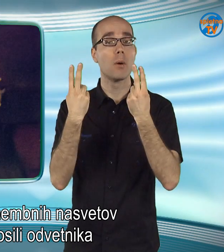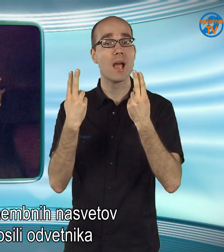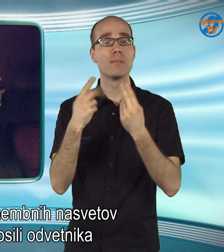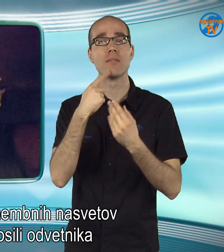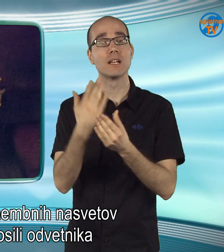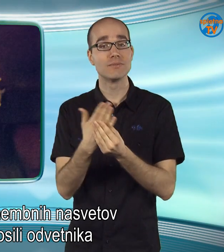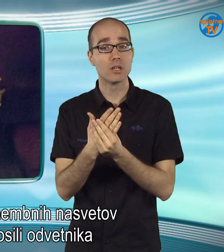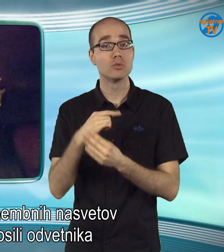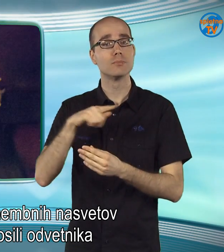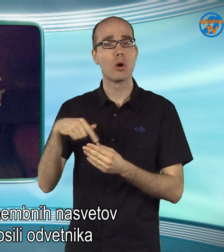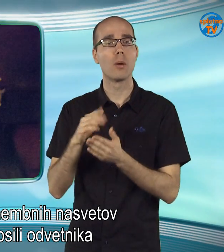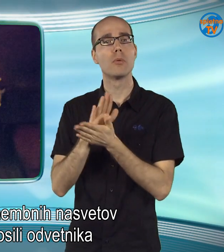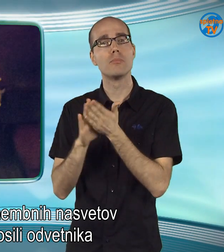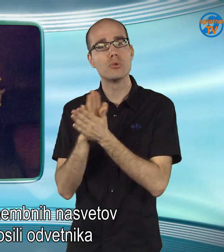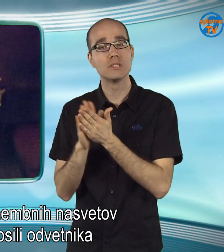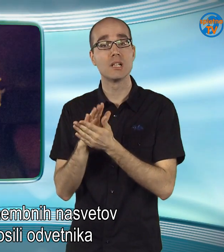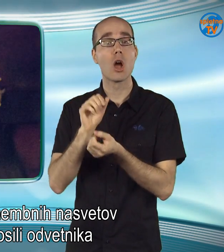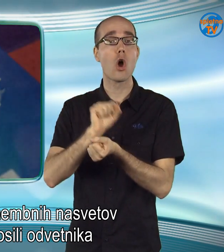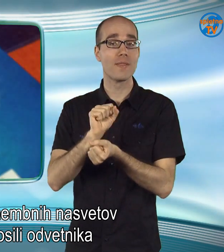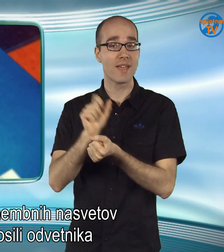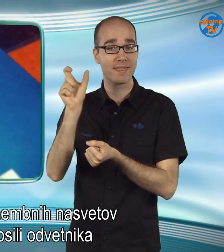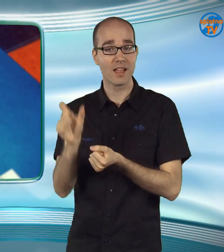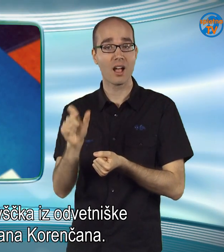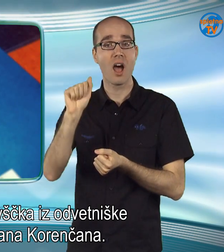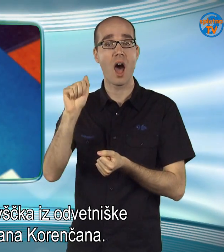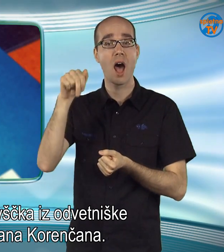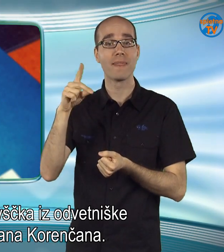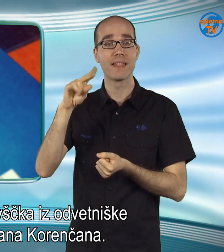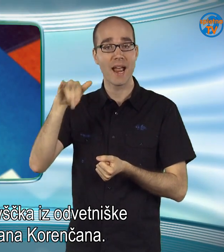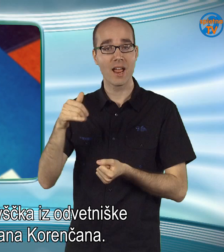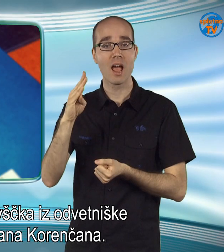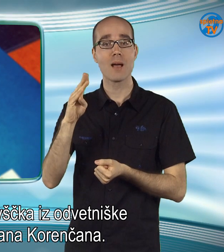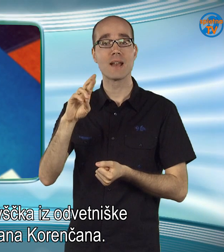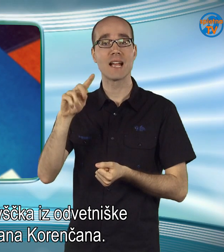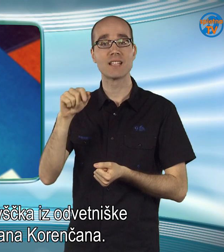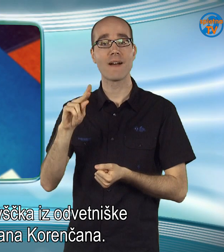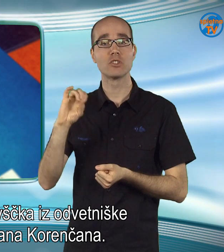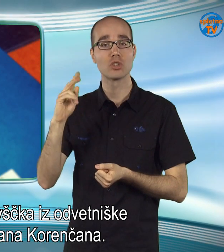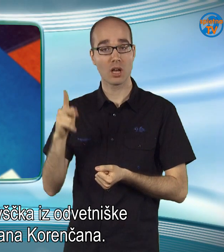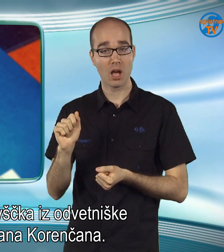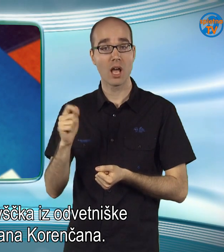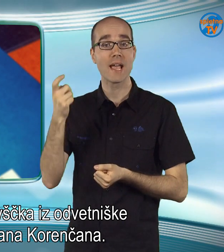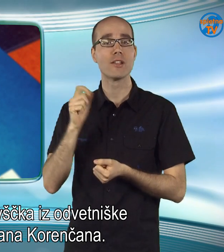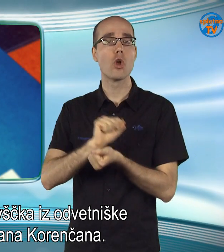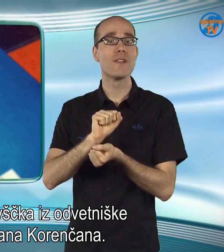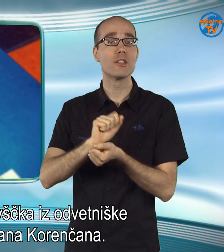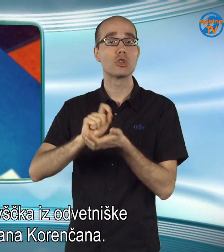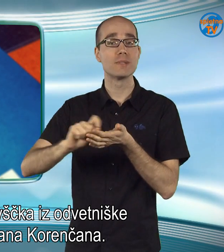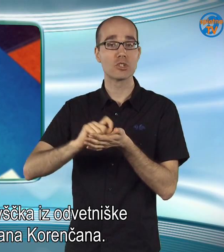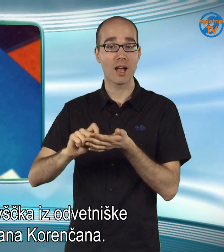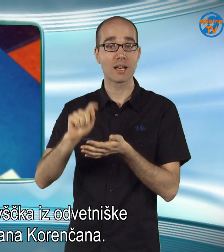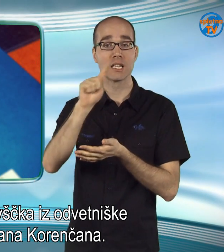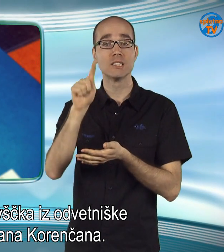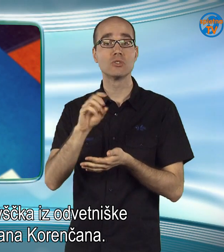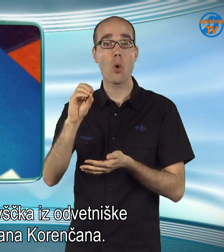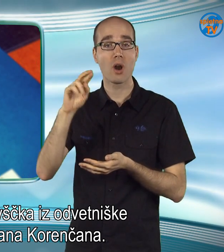Za nekaj pomembnih nasvetov smo prosili odvetnika Andreja Brezavščka iz odvetniške pisarne